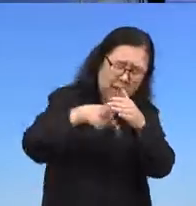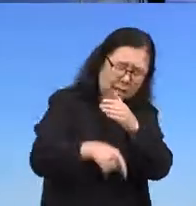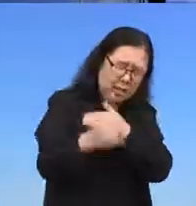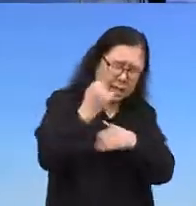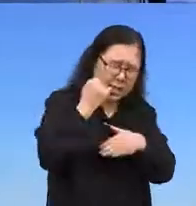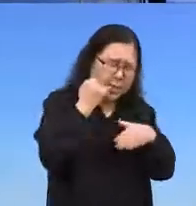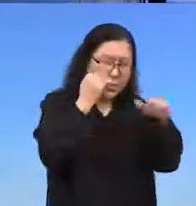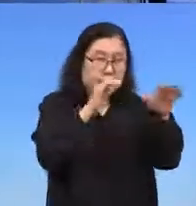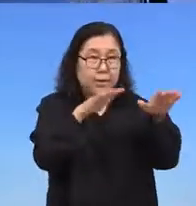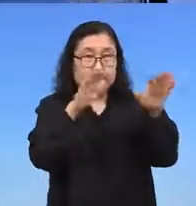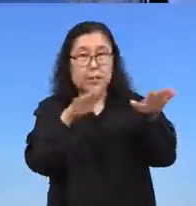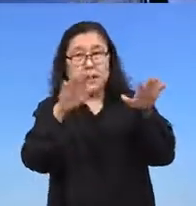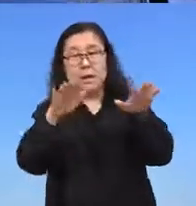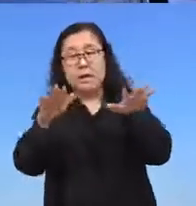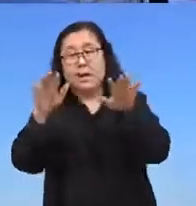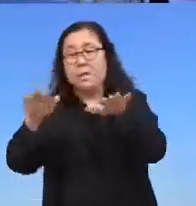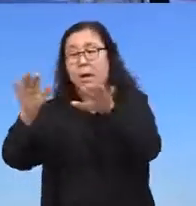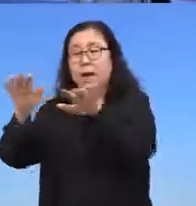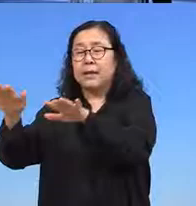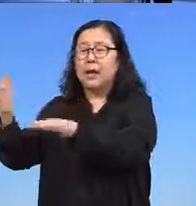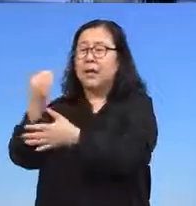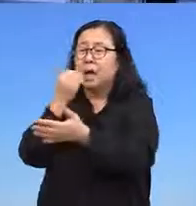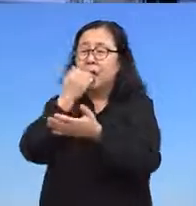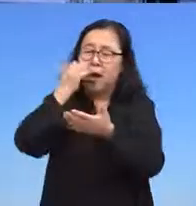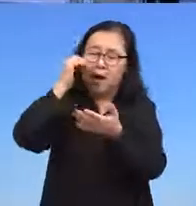이 깊은 바다가 반석이 되고